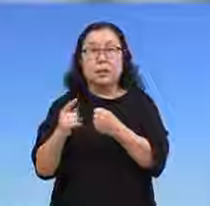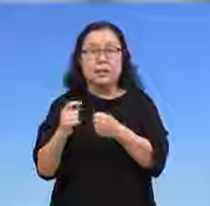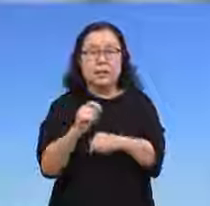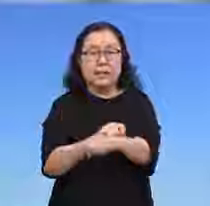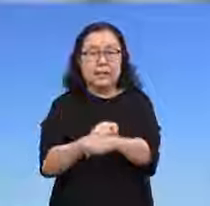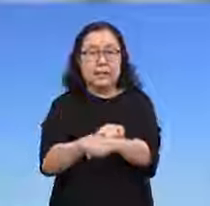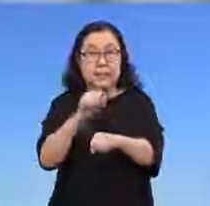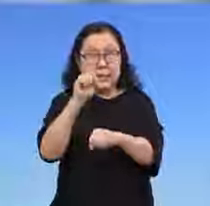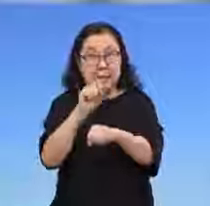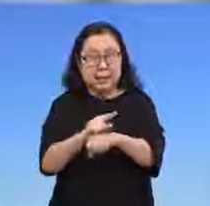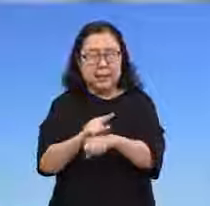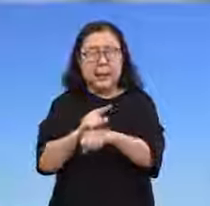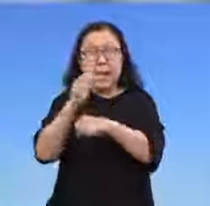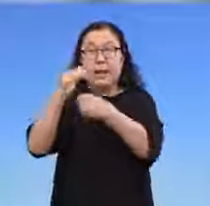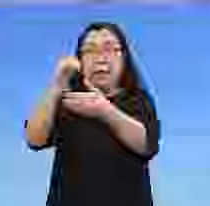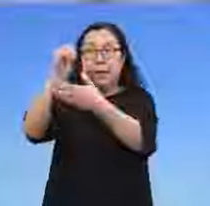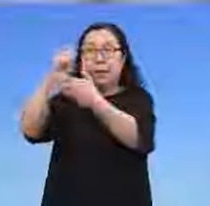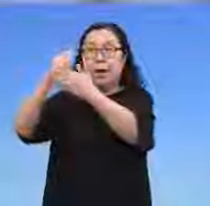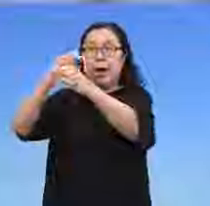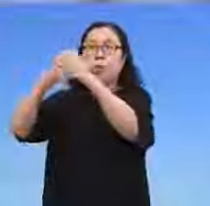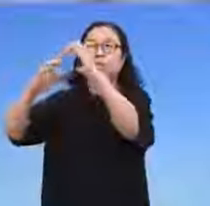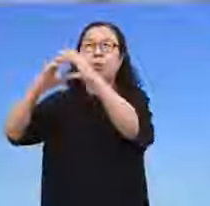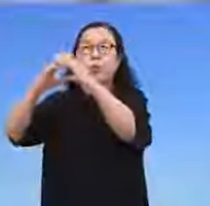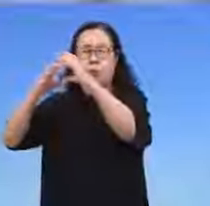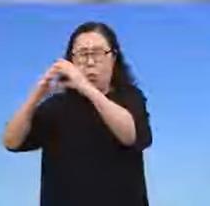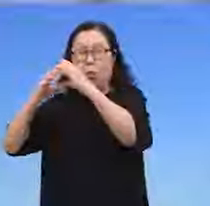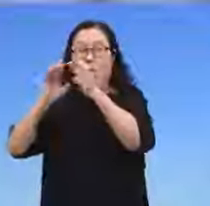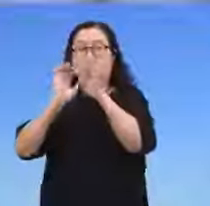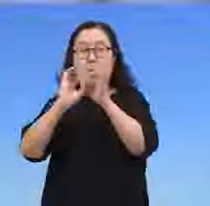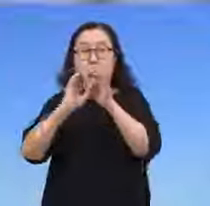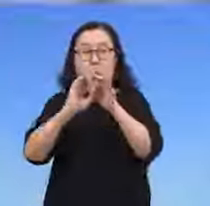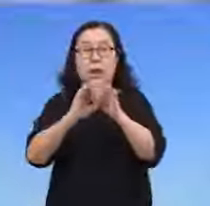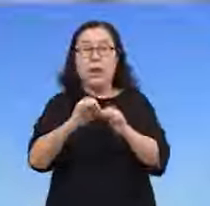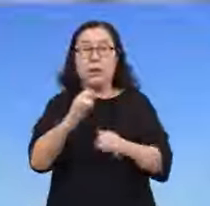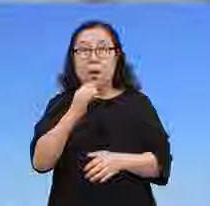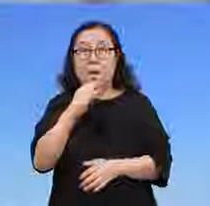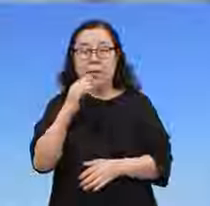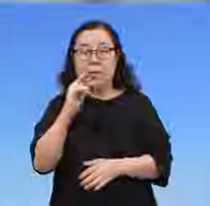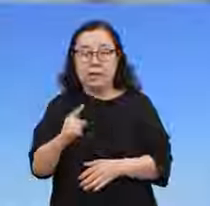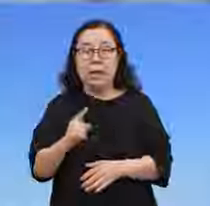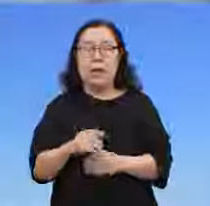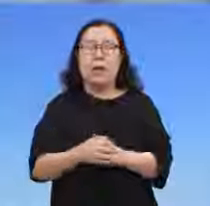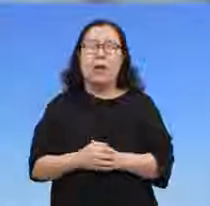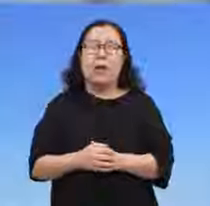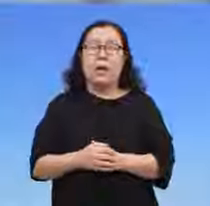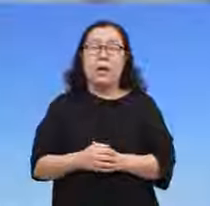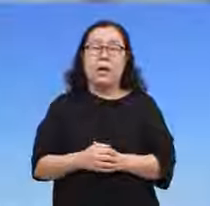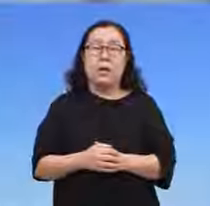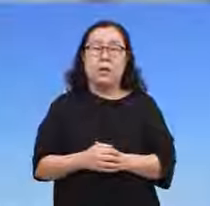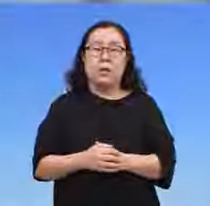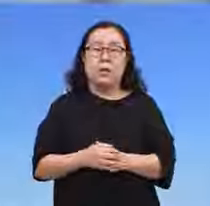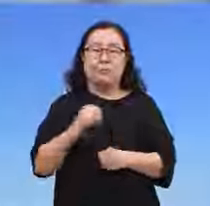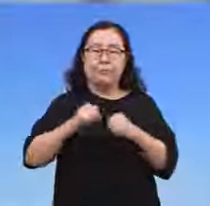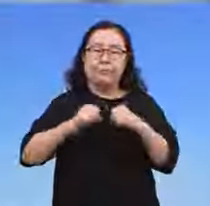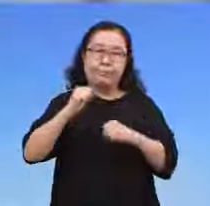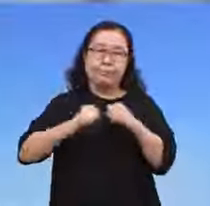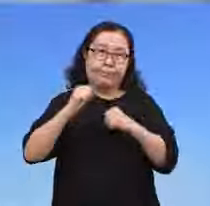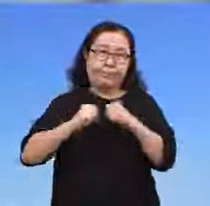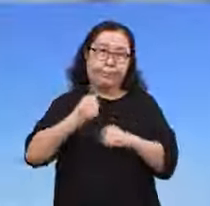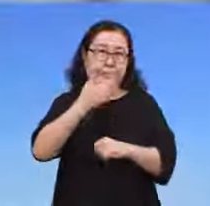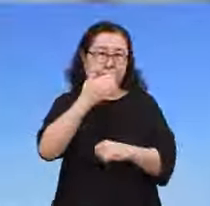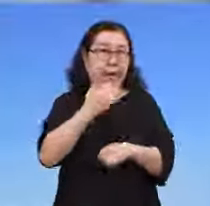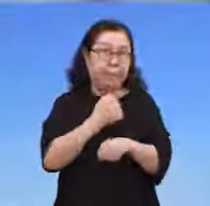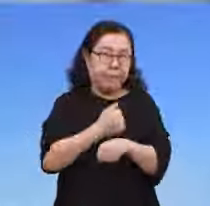이 기도라는 도구를 통한 하나님과의 소통을 통해서만이 이것들이 작동이 된다는 거예요. 이게 지금 오늘